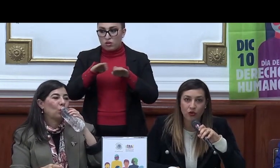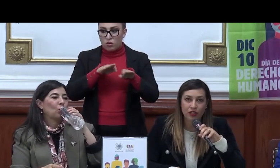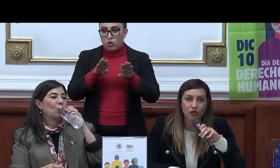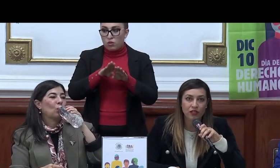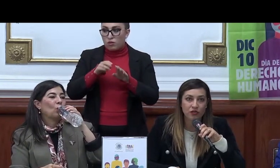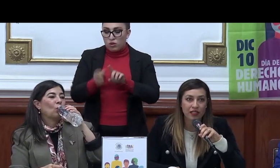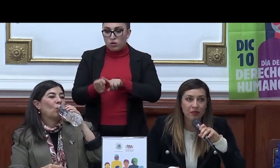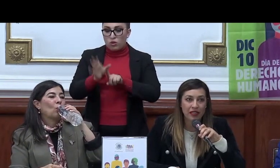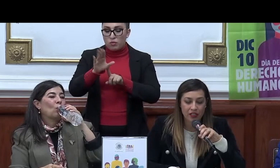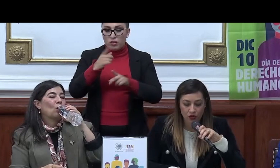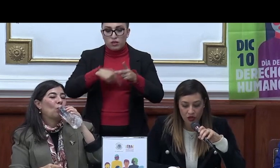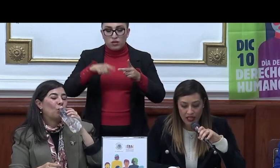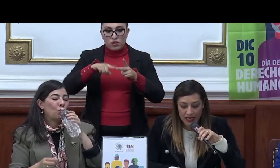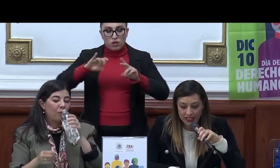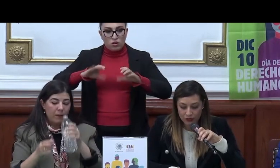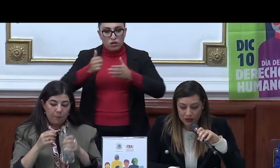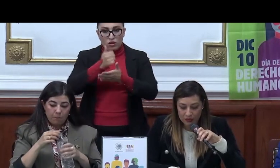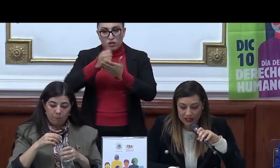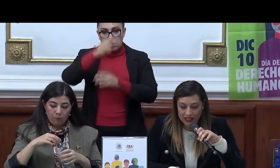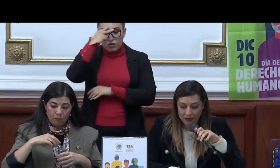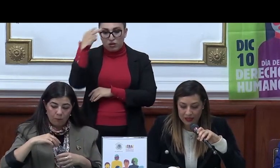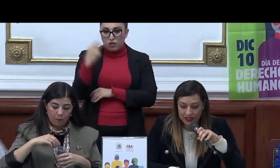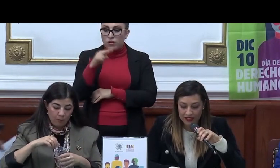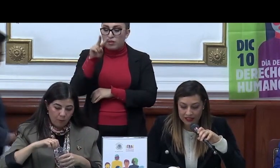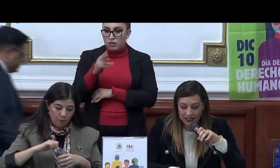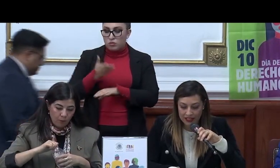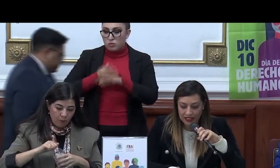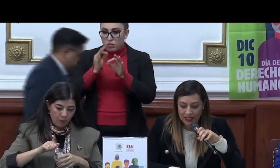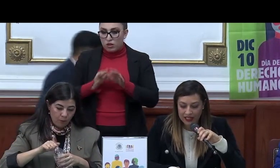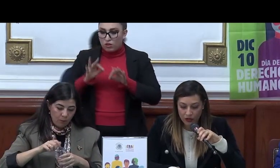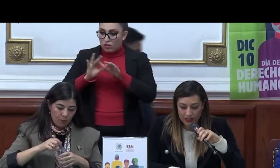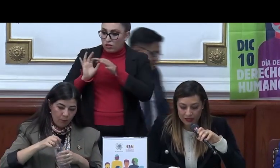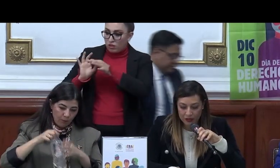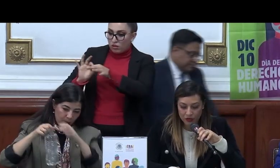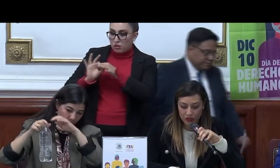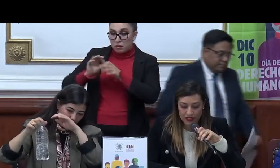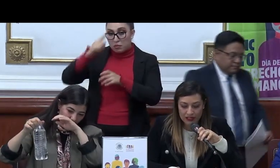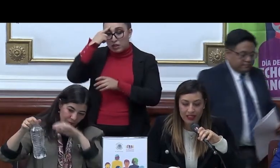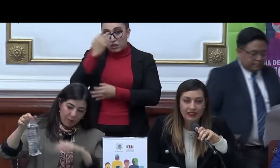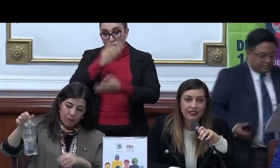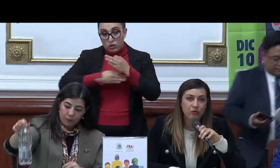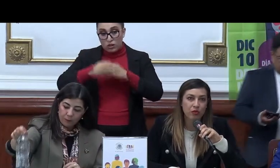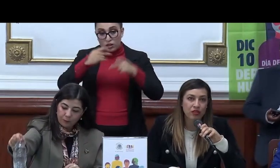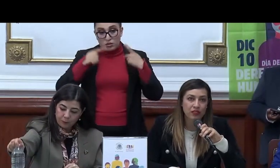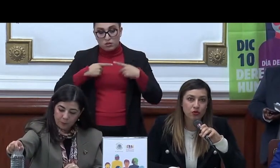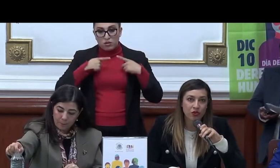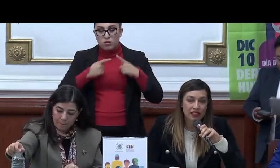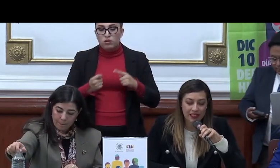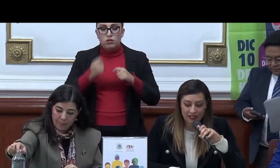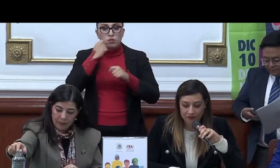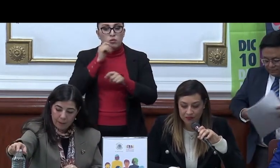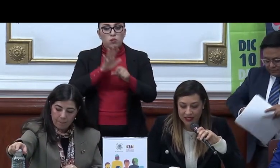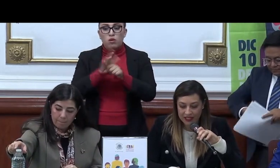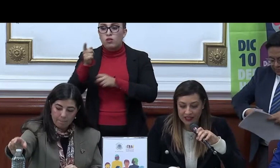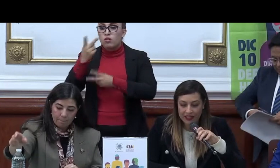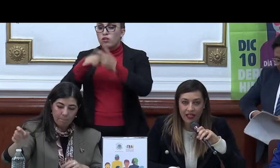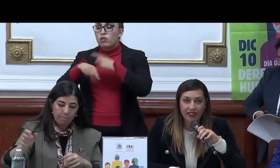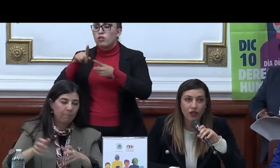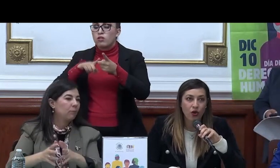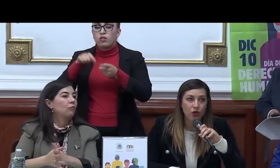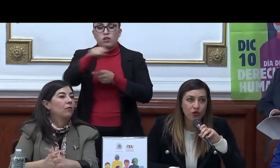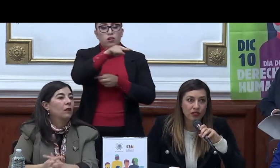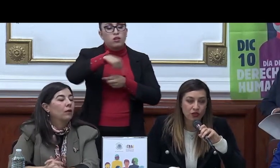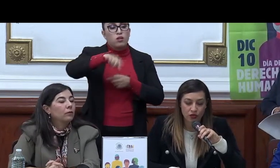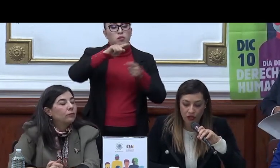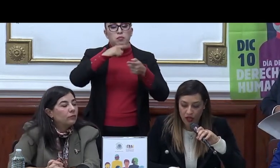el Congreso de la Ciudad de México es fundamental para garantizar que todas las personas, sin importar su origen, identidad